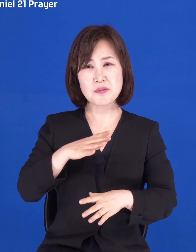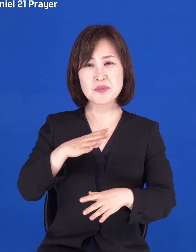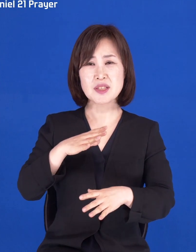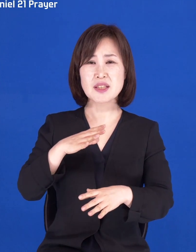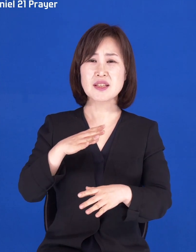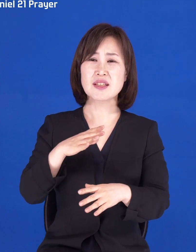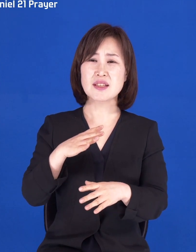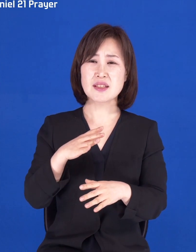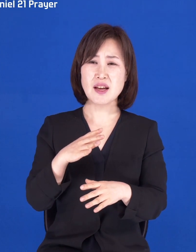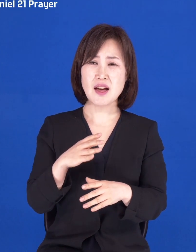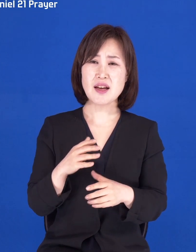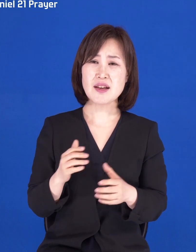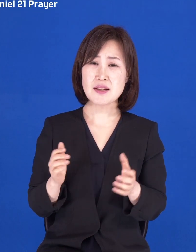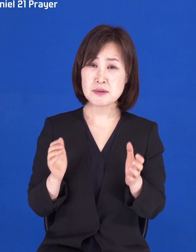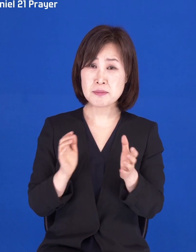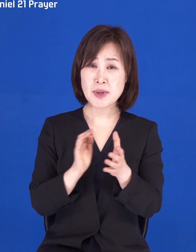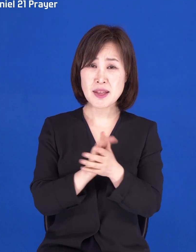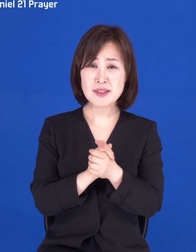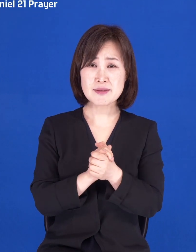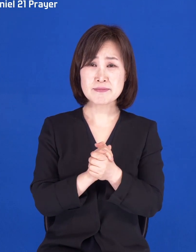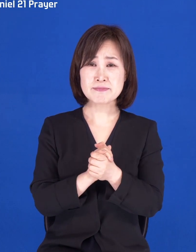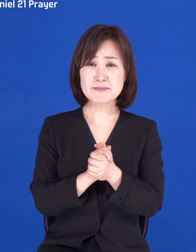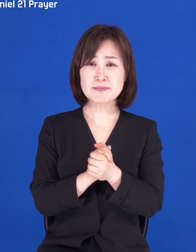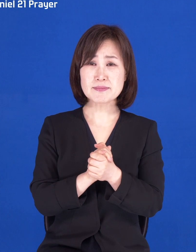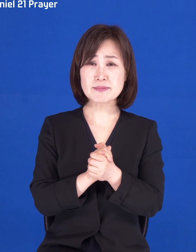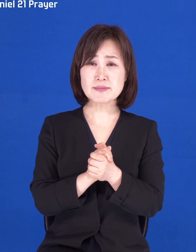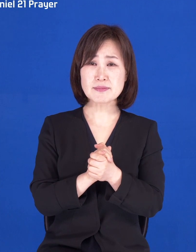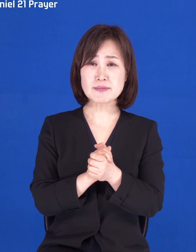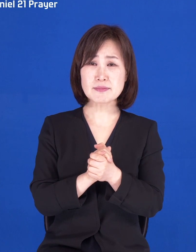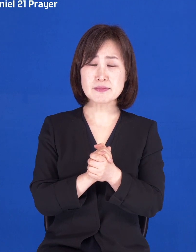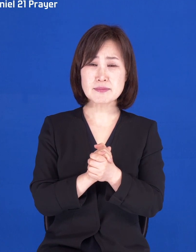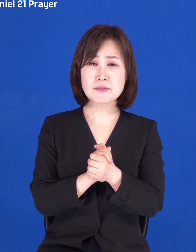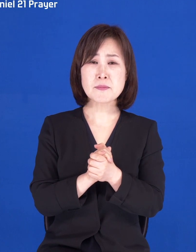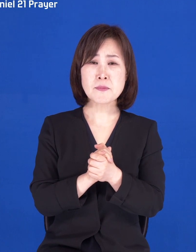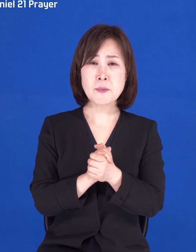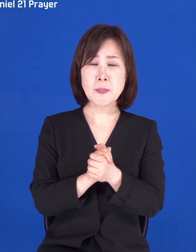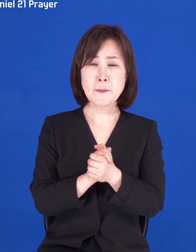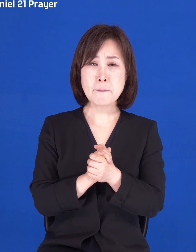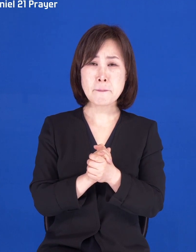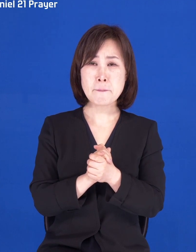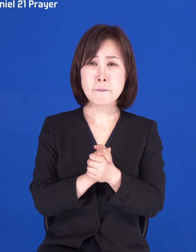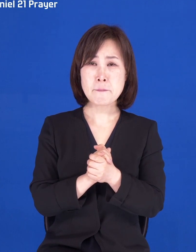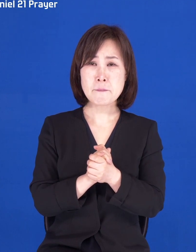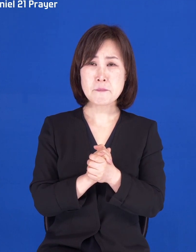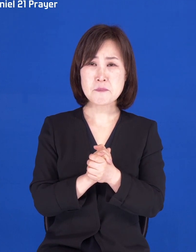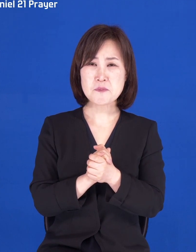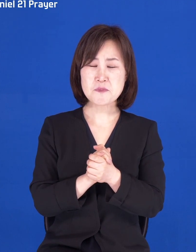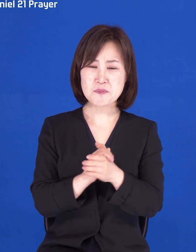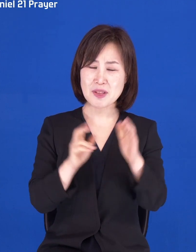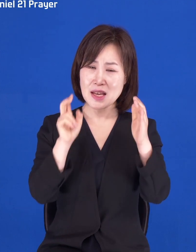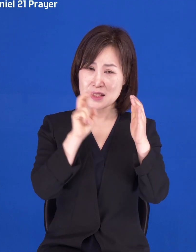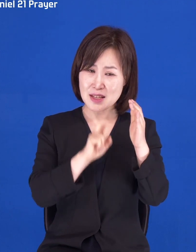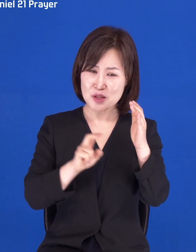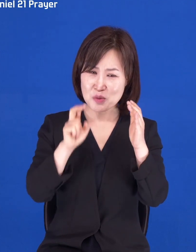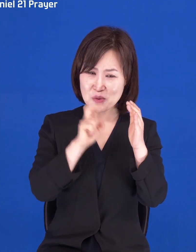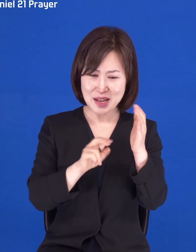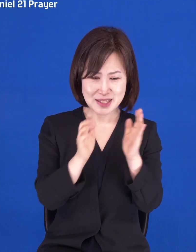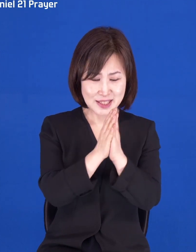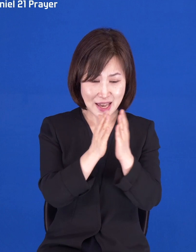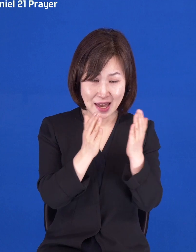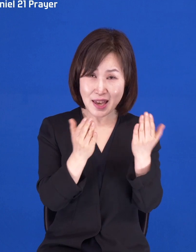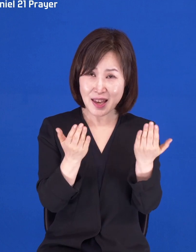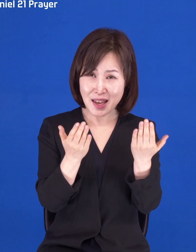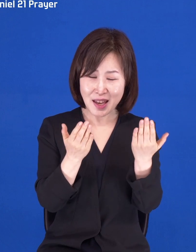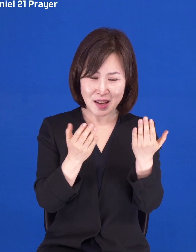놀라옵니다. 찬송가 집도